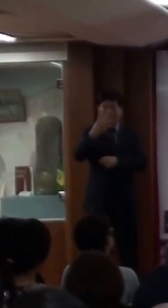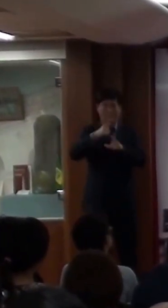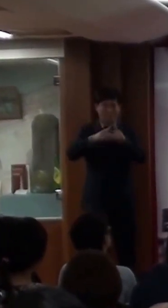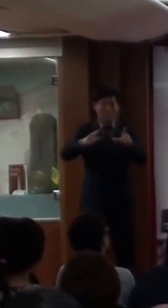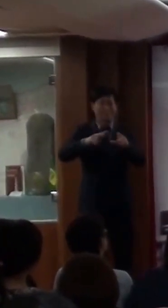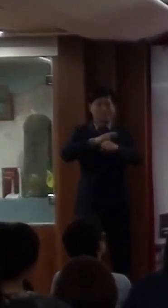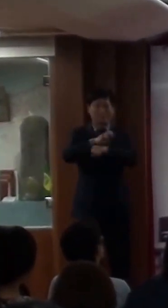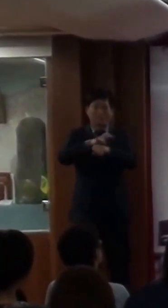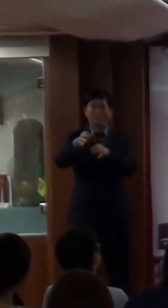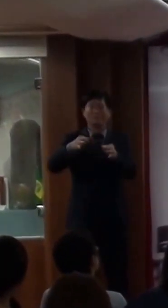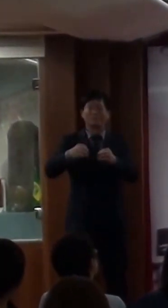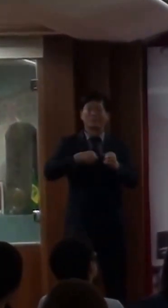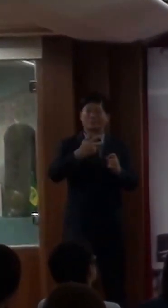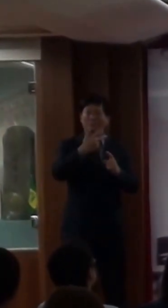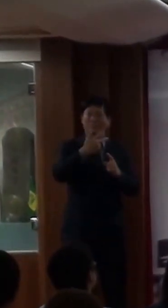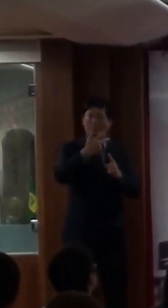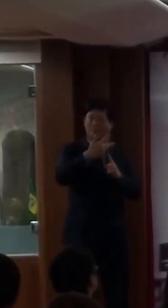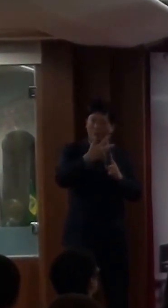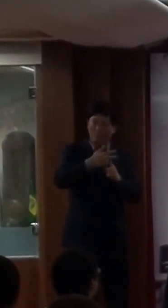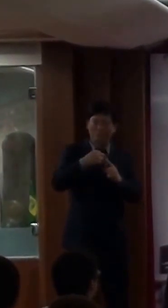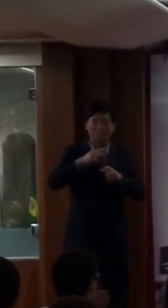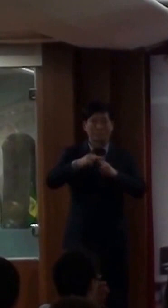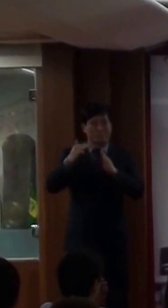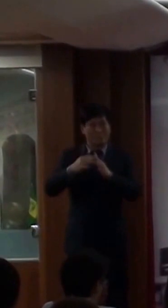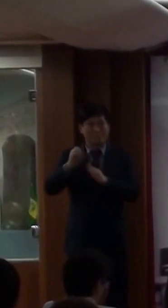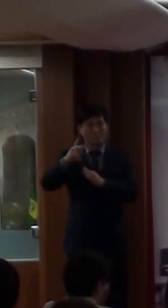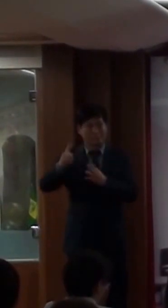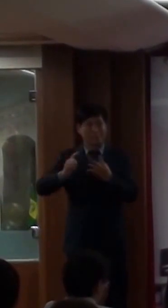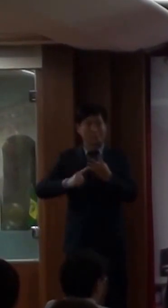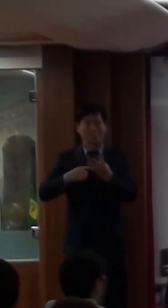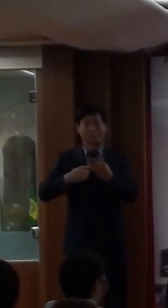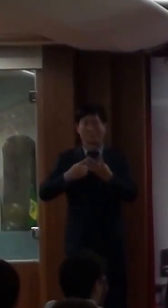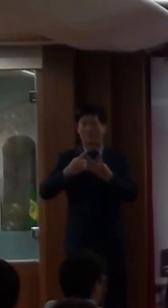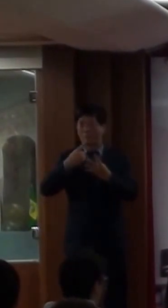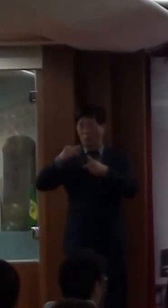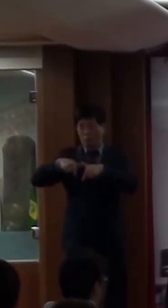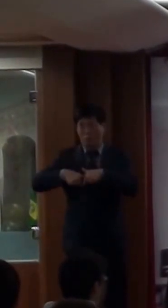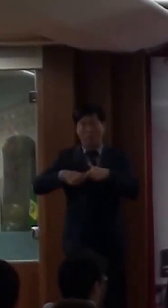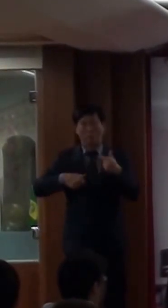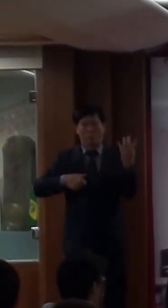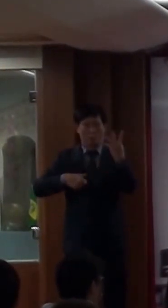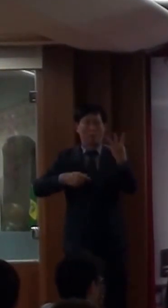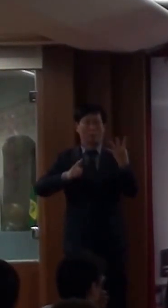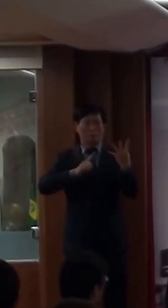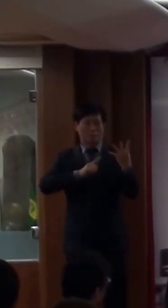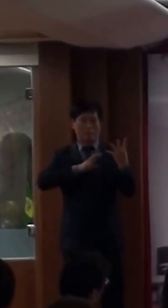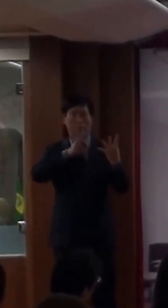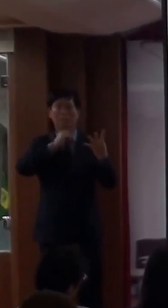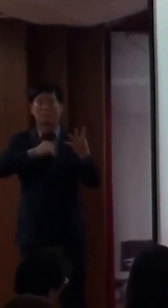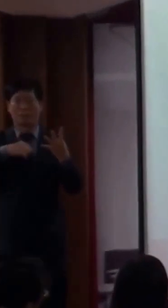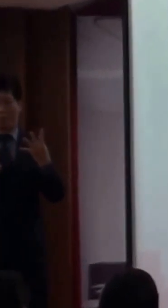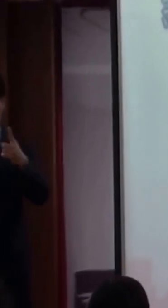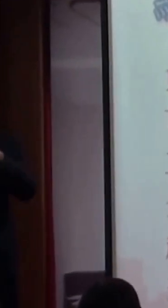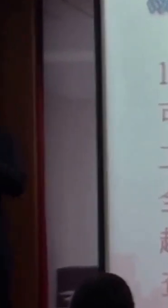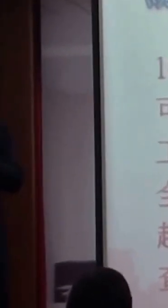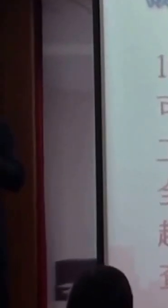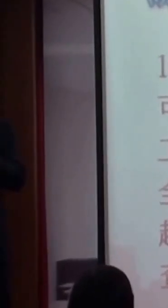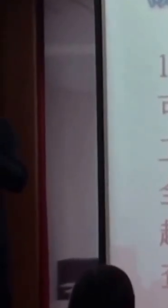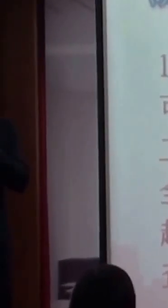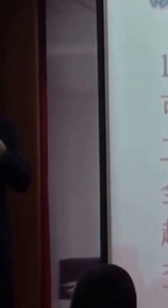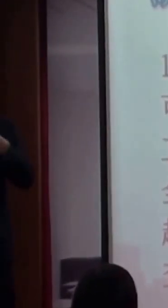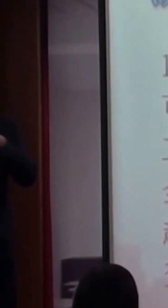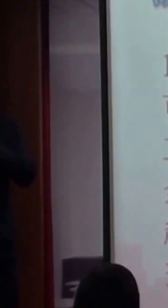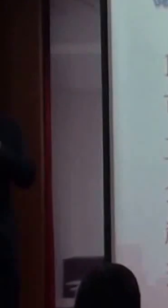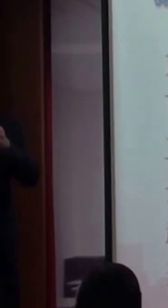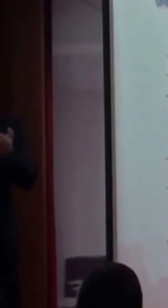家、7-Eleven 还有这个 OK 还有莱尔富呢，凭自己的自然人凭证或者是工商凭证，就可以